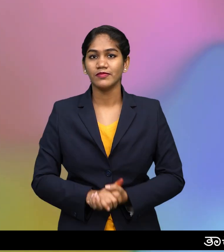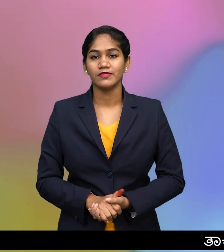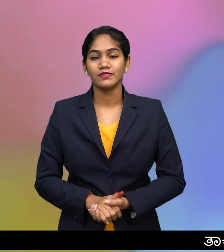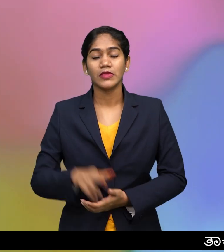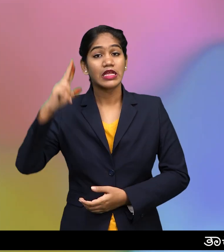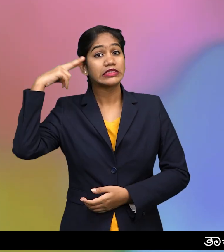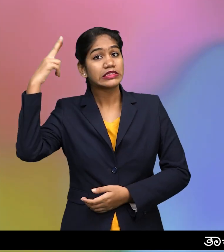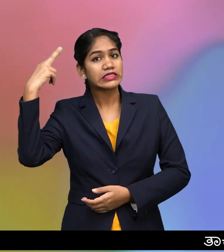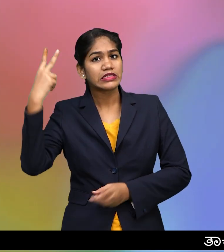ತಾರ್ಕಿಕತೆ ಮತ್ತು